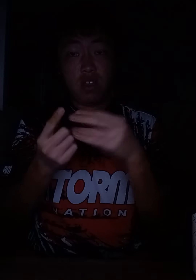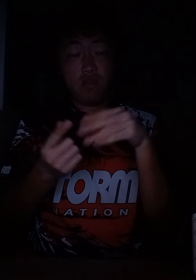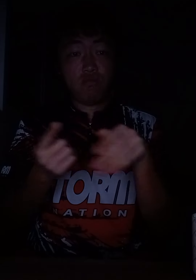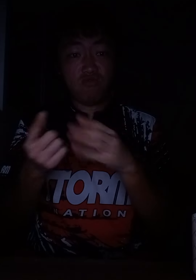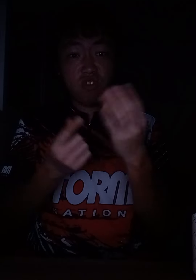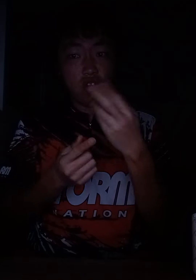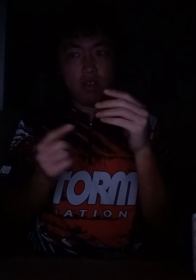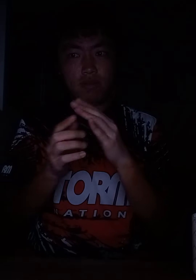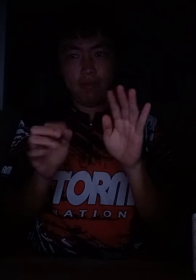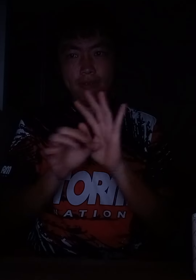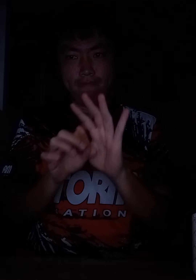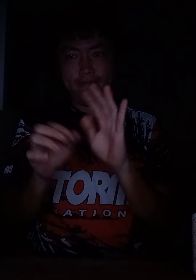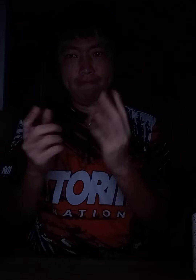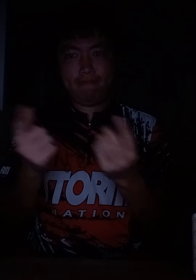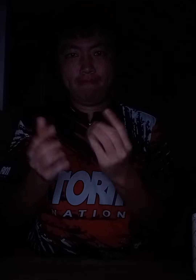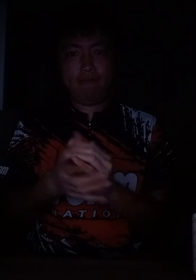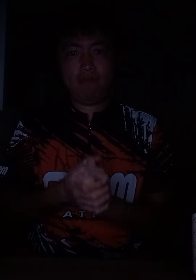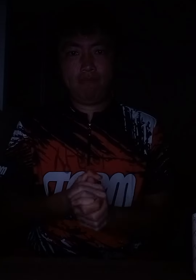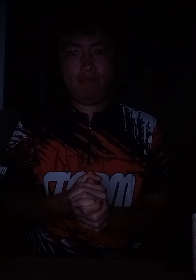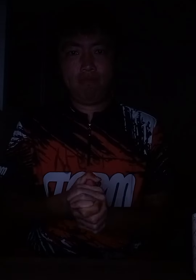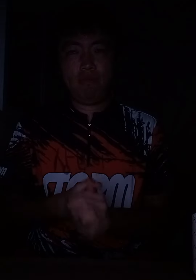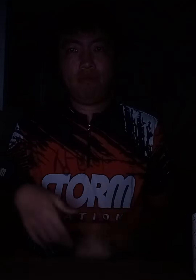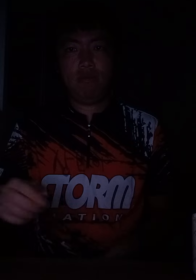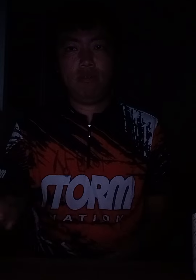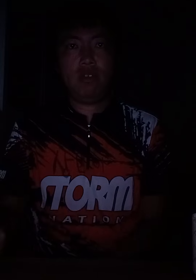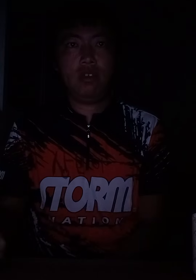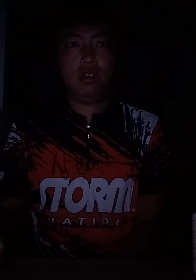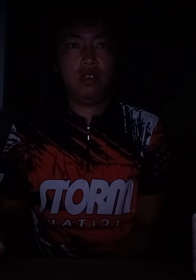불러 조사할 방침입니다. SBS 조윤아입니다.